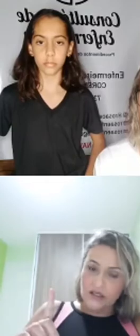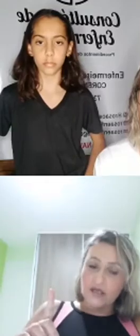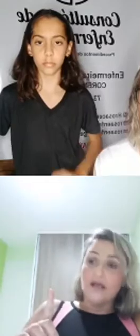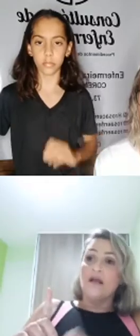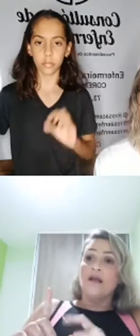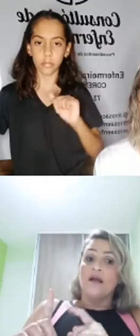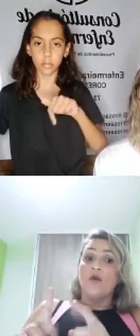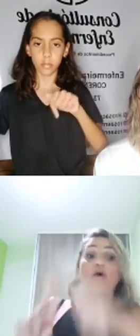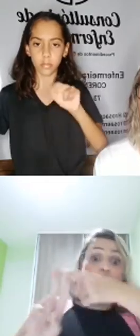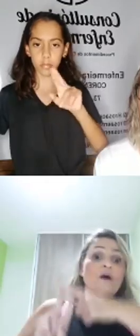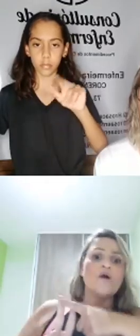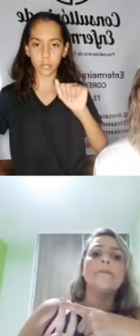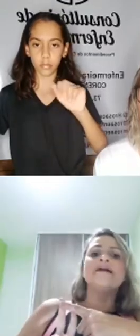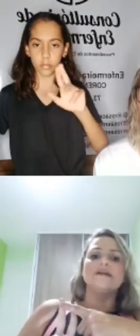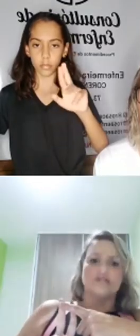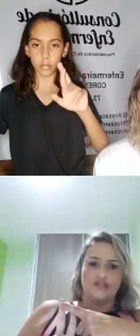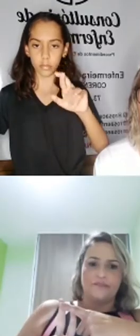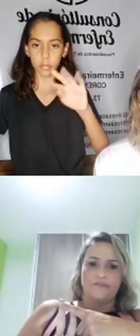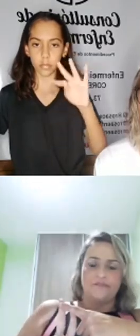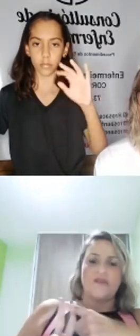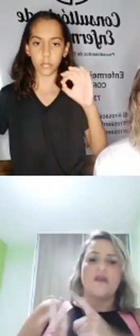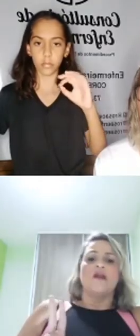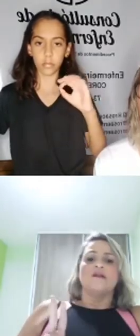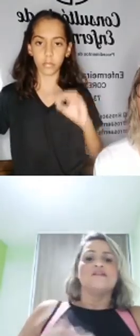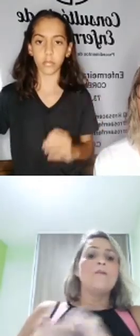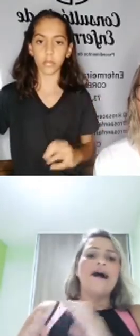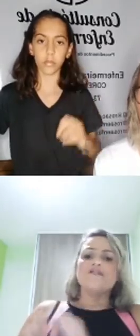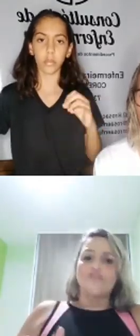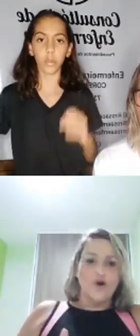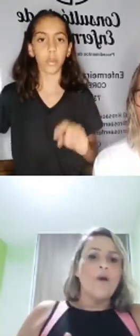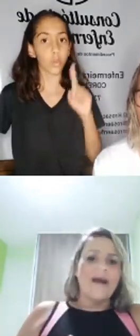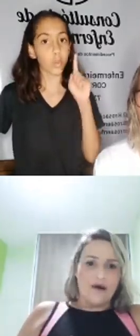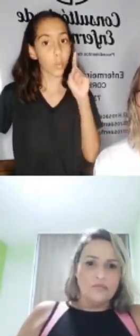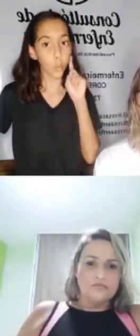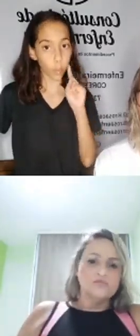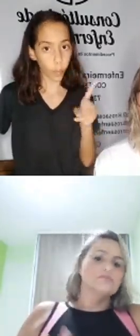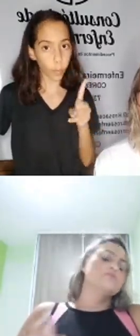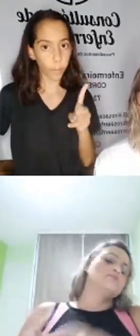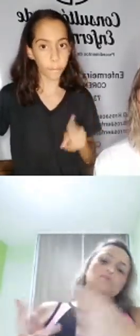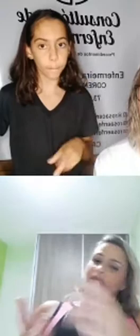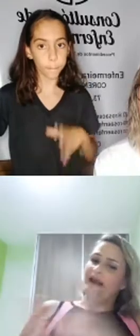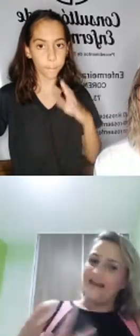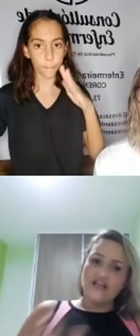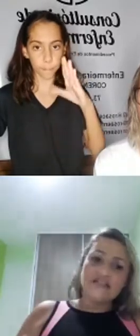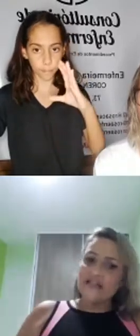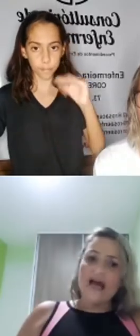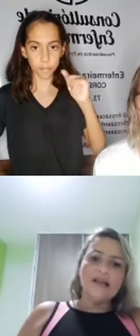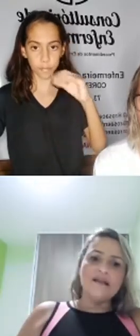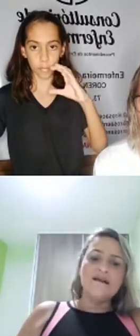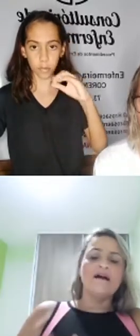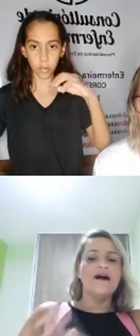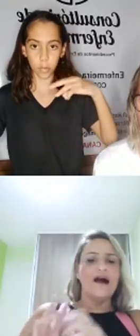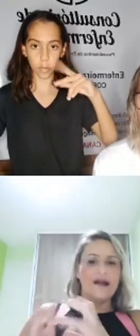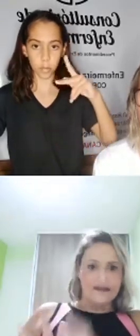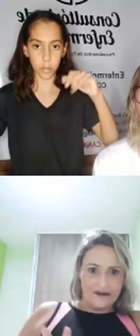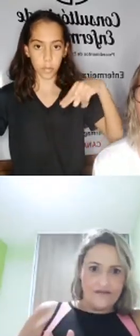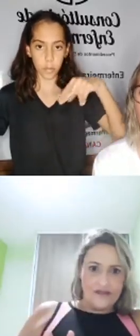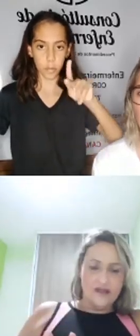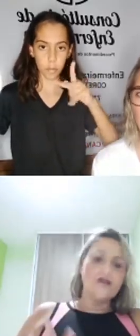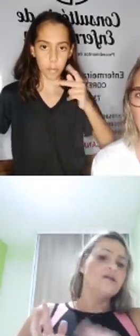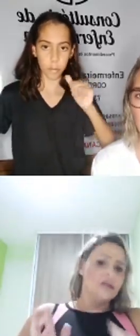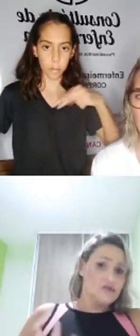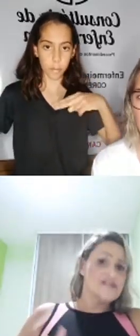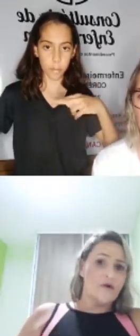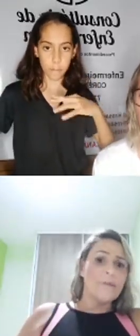paciente, com um acompanhante. Se o parto for normal, ela já está ali ela